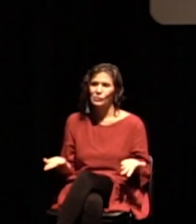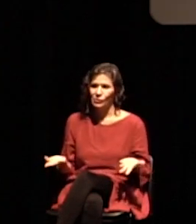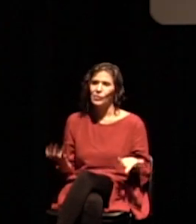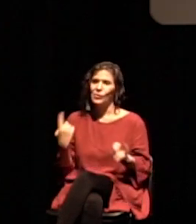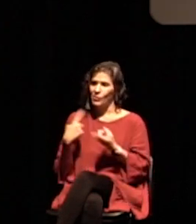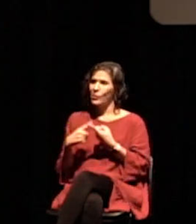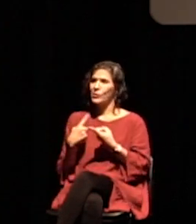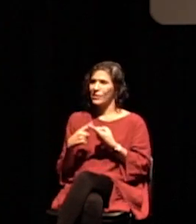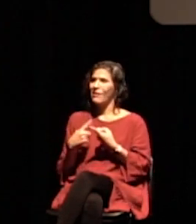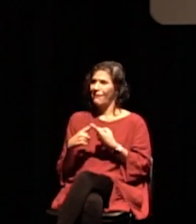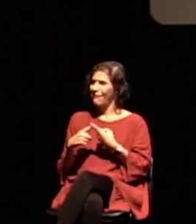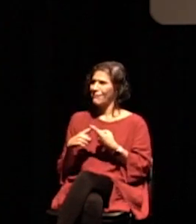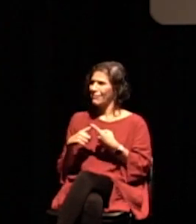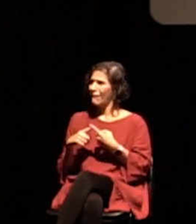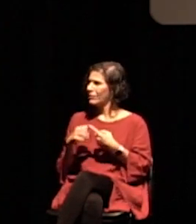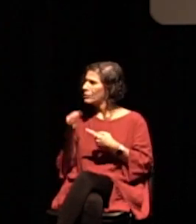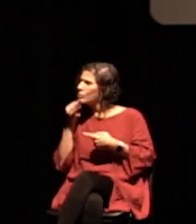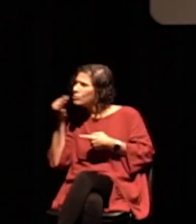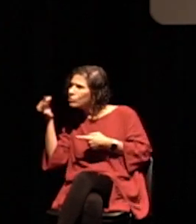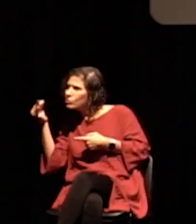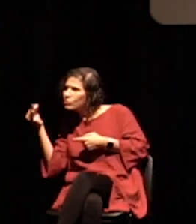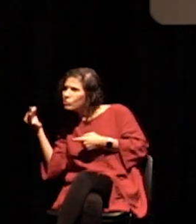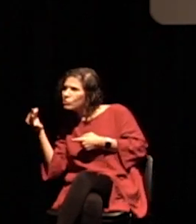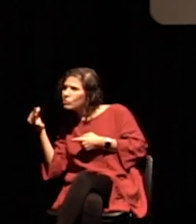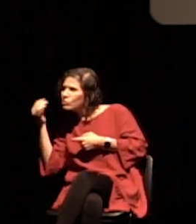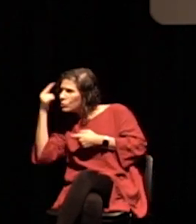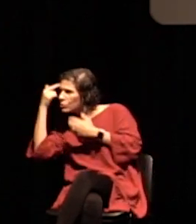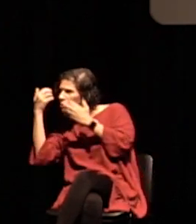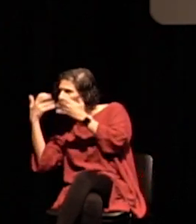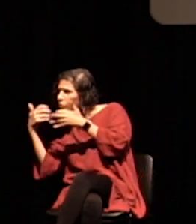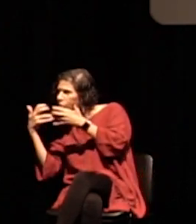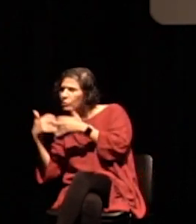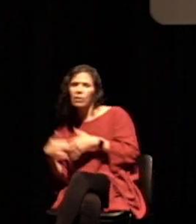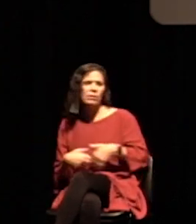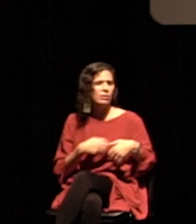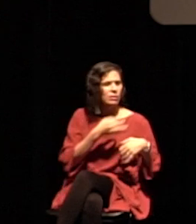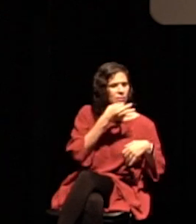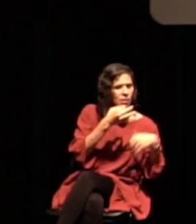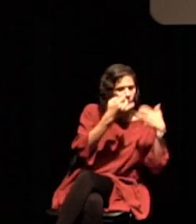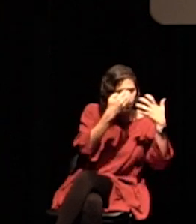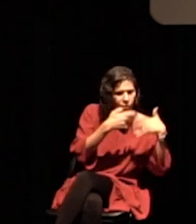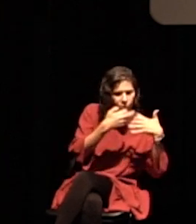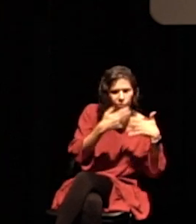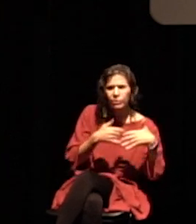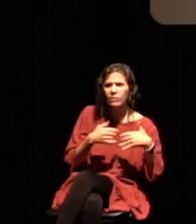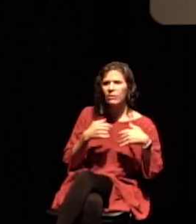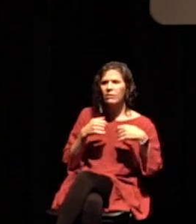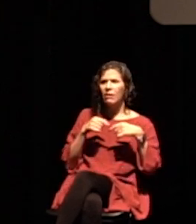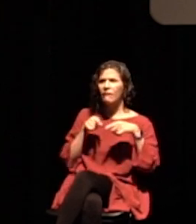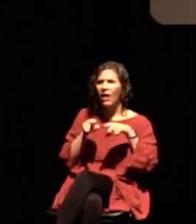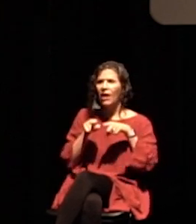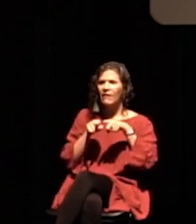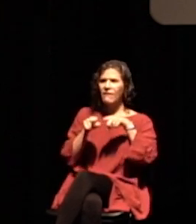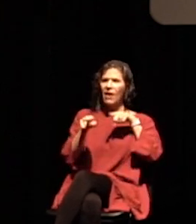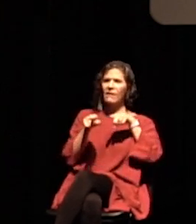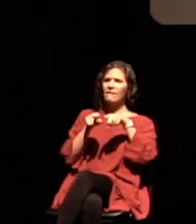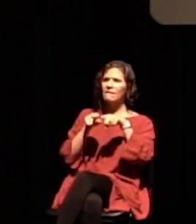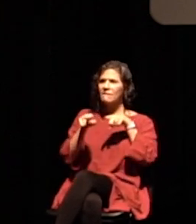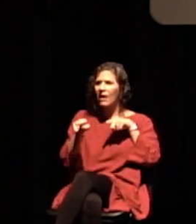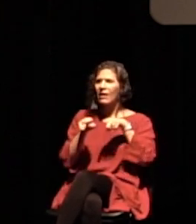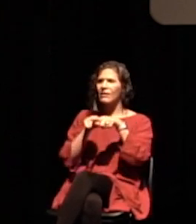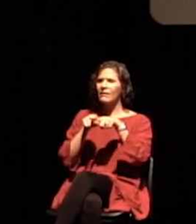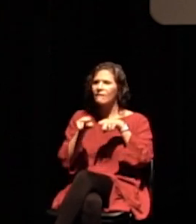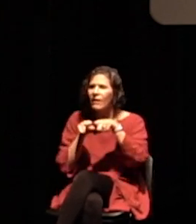um esforço de argumentação, um esforço de reflexão, de muitos recuos. Então, eu gostaria